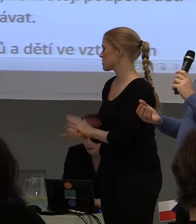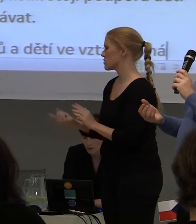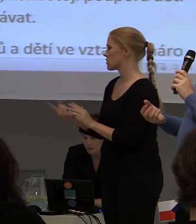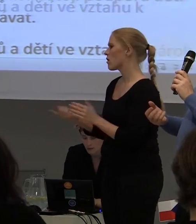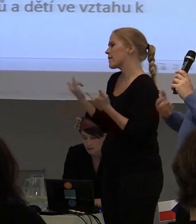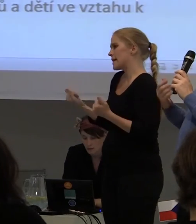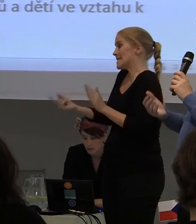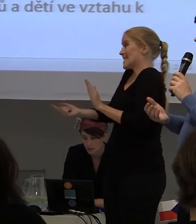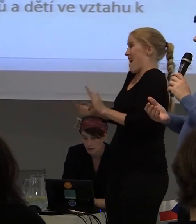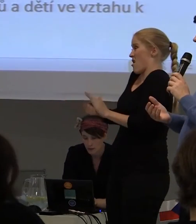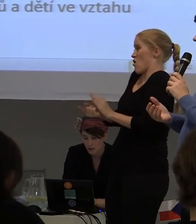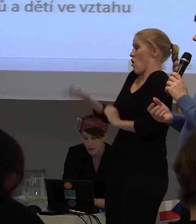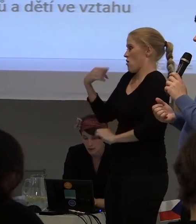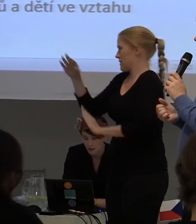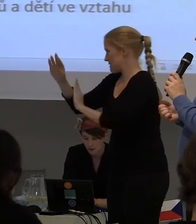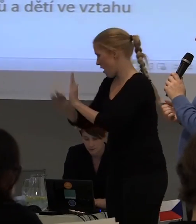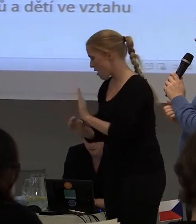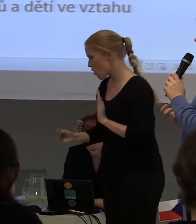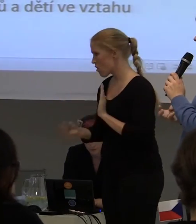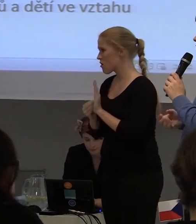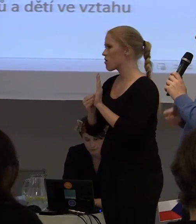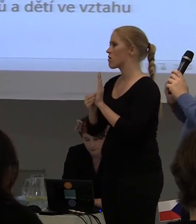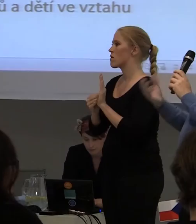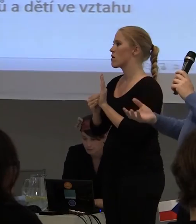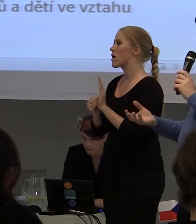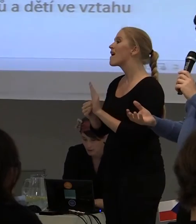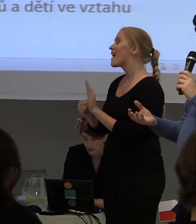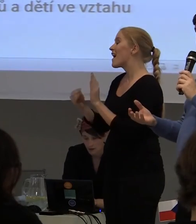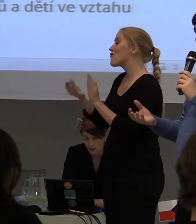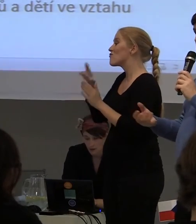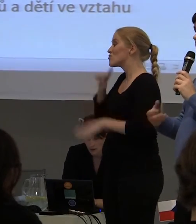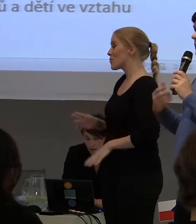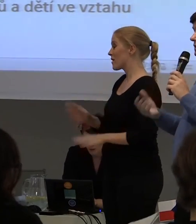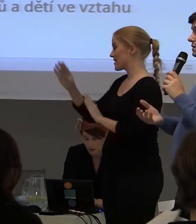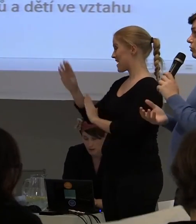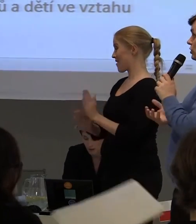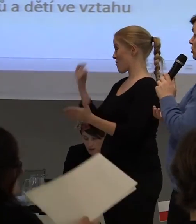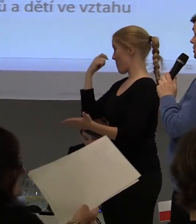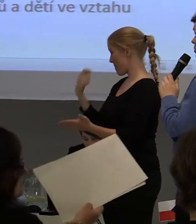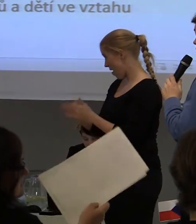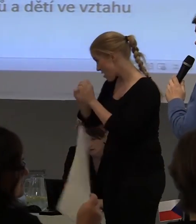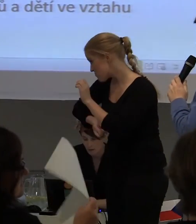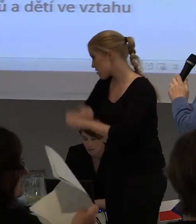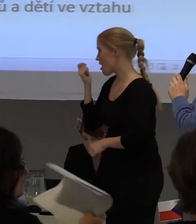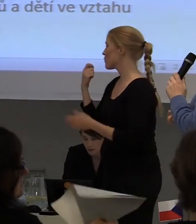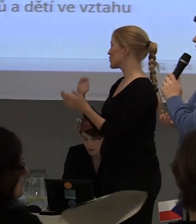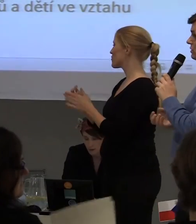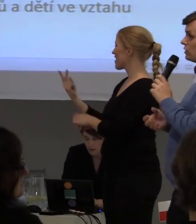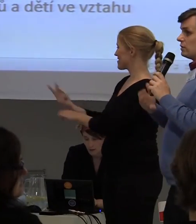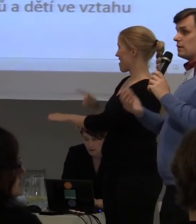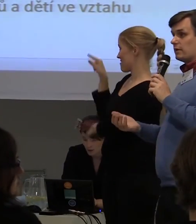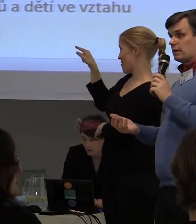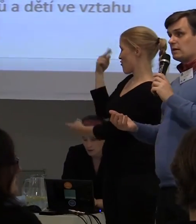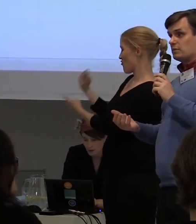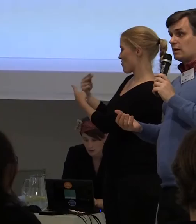zákonem, ve chvíli, kdy začne platit, tak bude na státu, aby zajistilo dětem podporu a zajistilo učitelům ty prostředky. Což myslím,